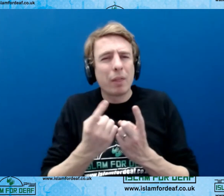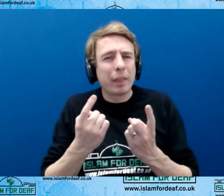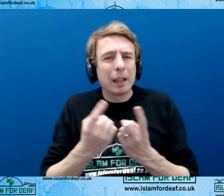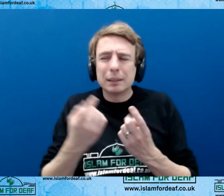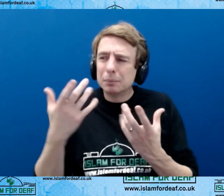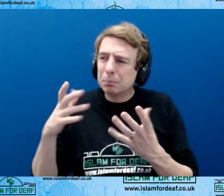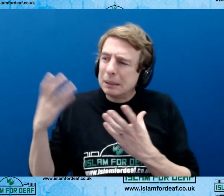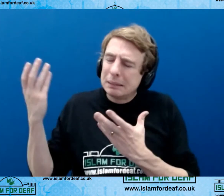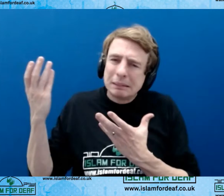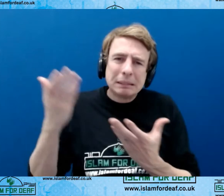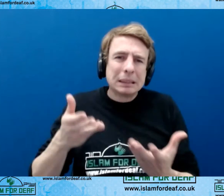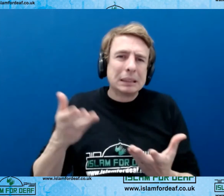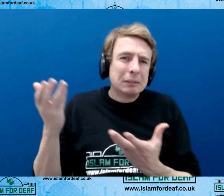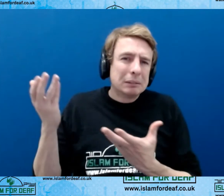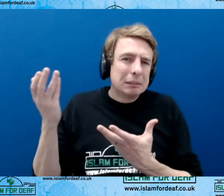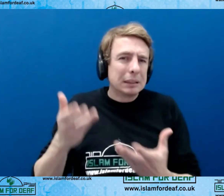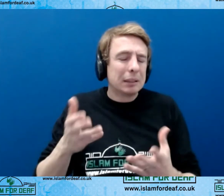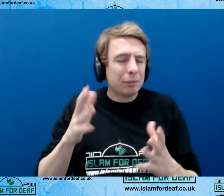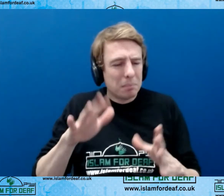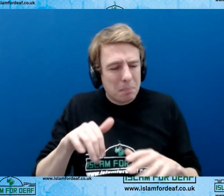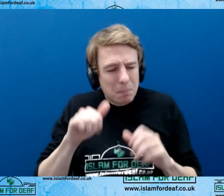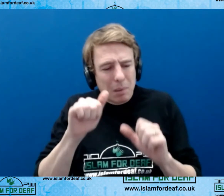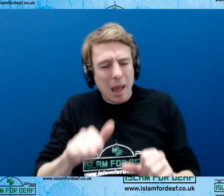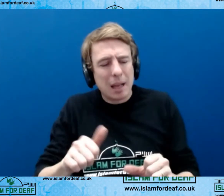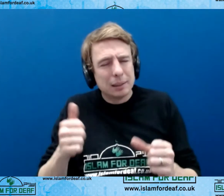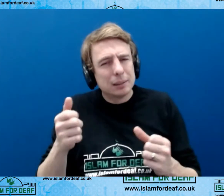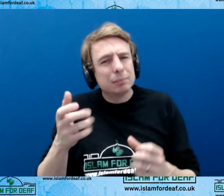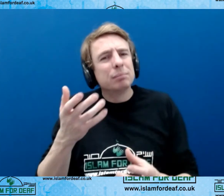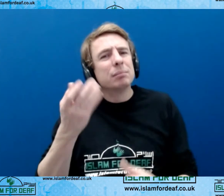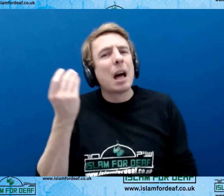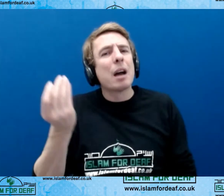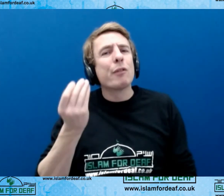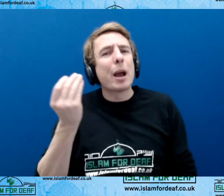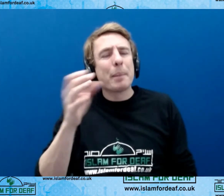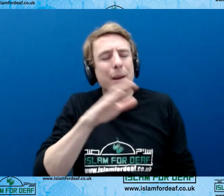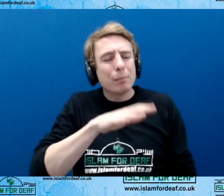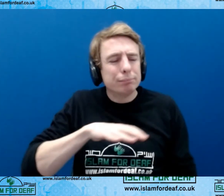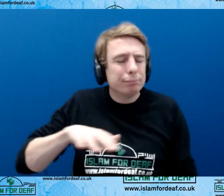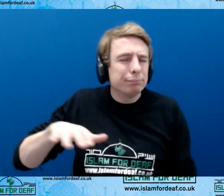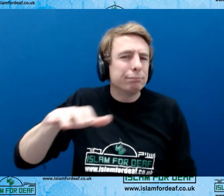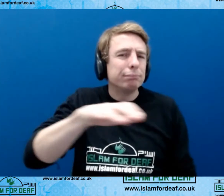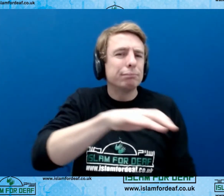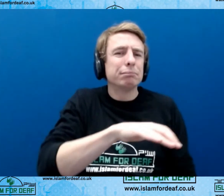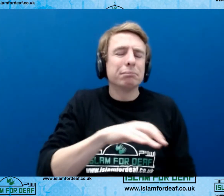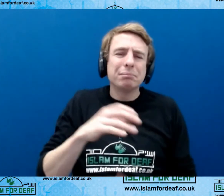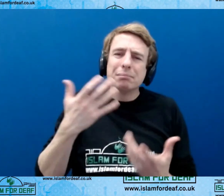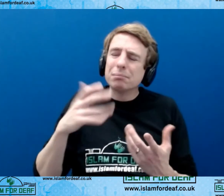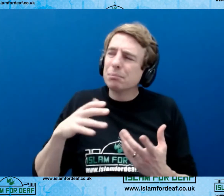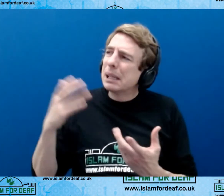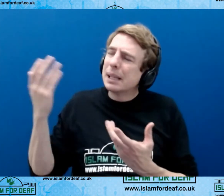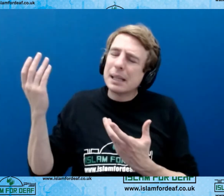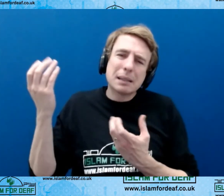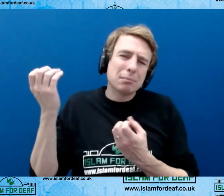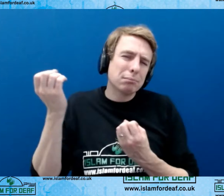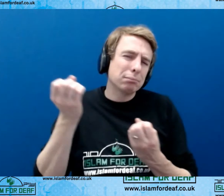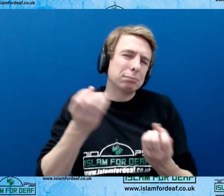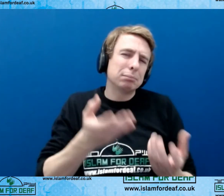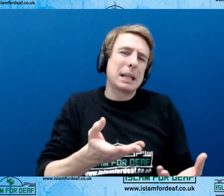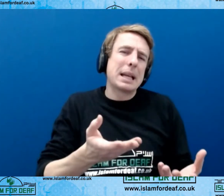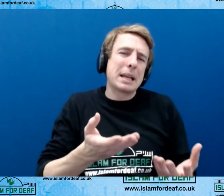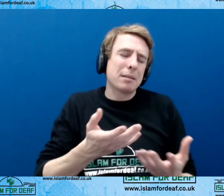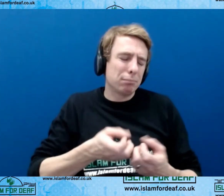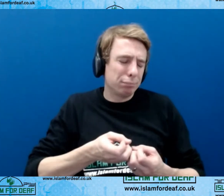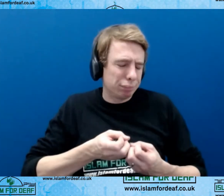the Arabian Peninsula. العنب مثلا يأتينا بستة سبعة أنواع من العنب، أصفر وأحمر